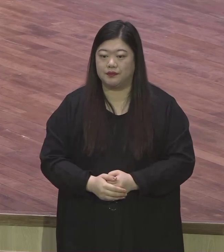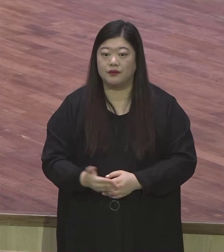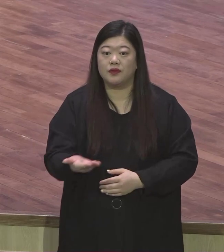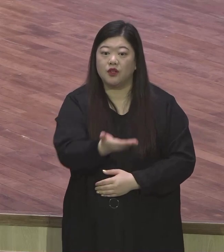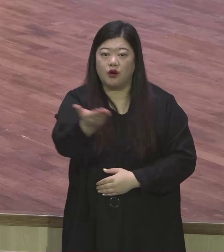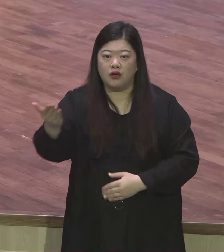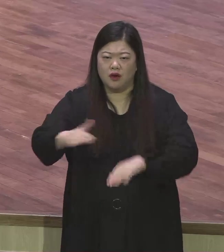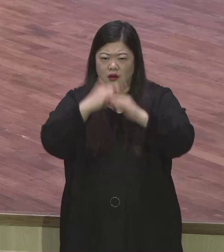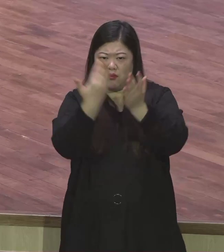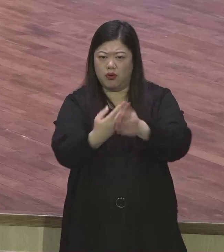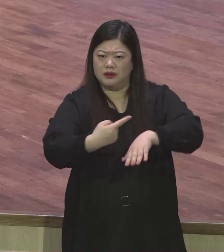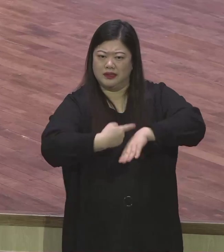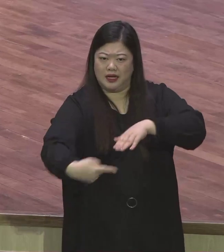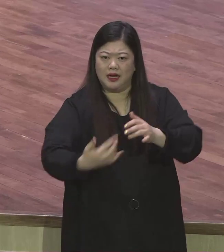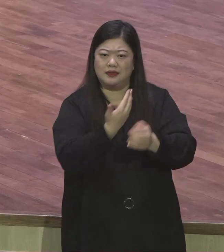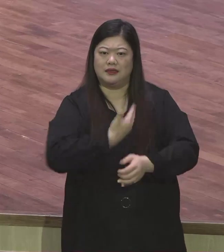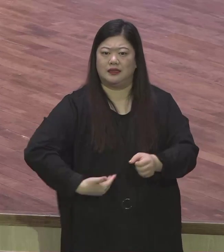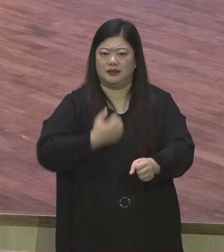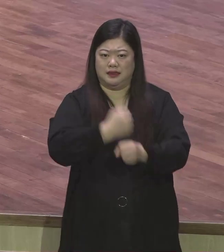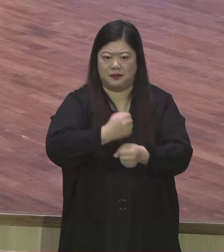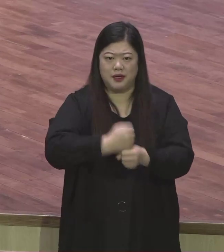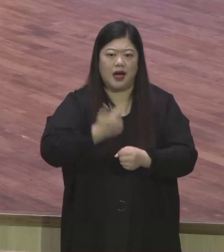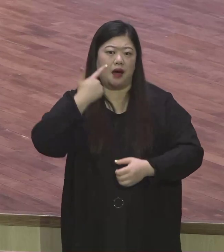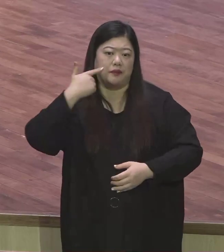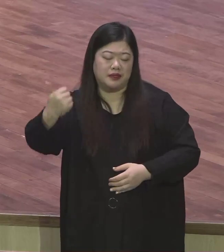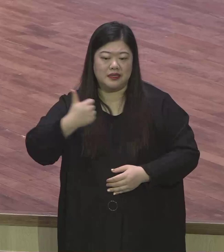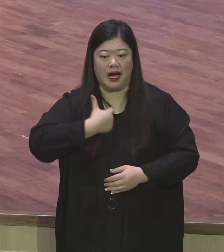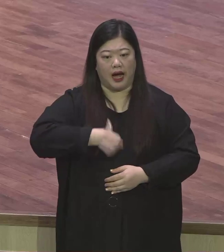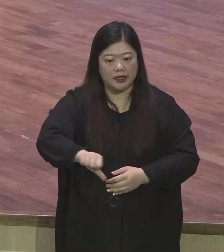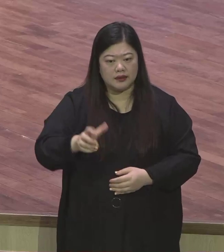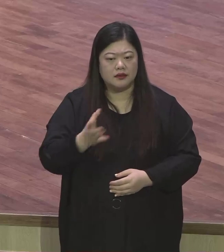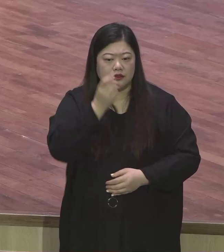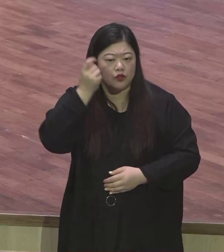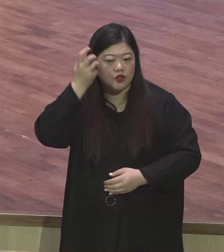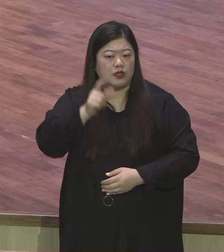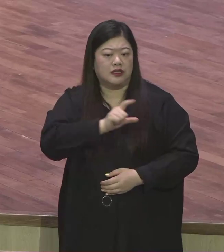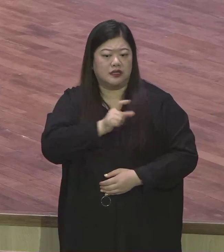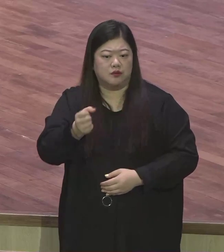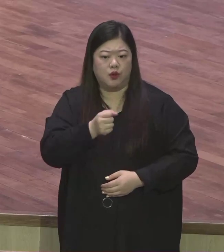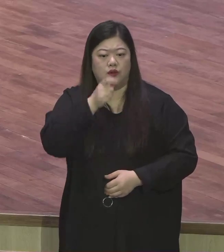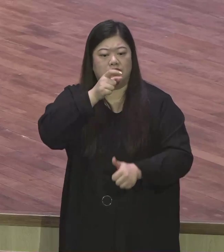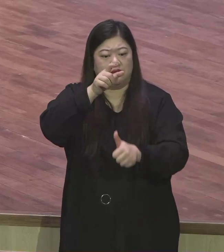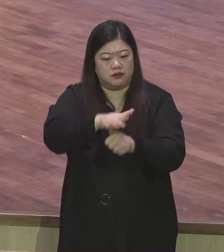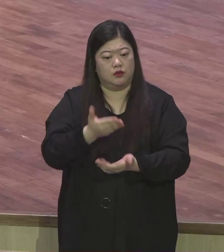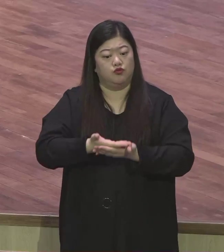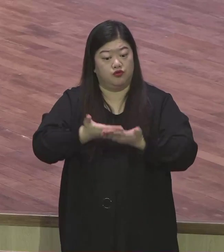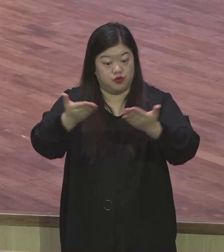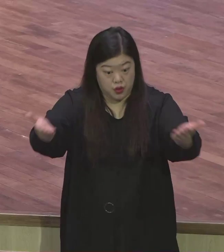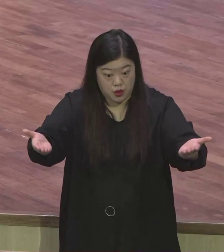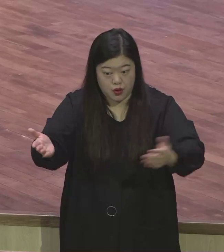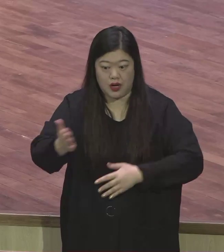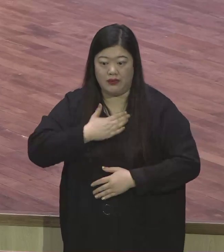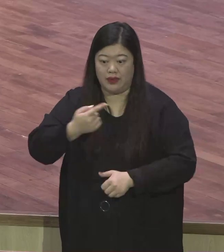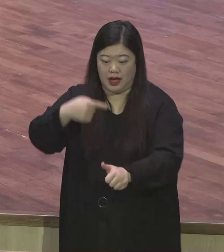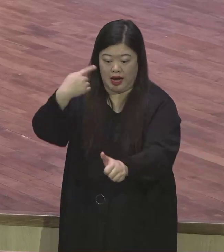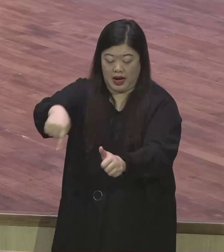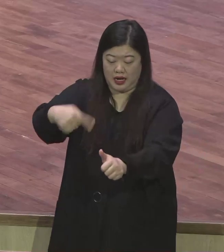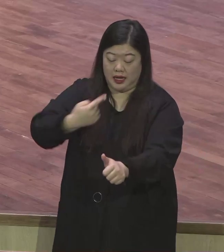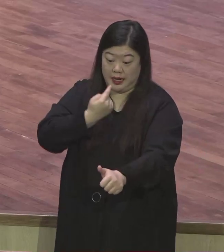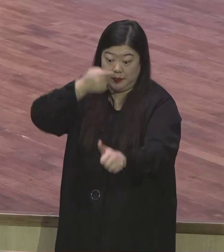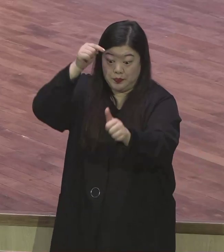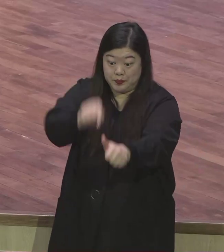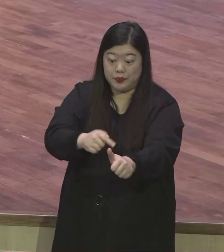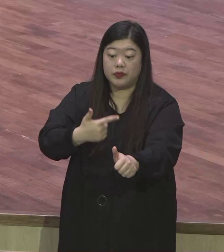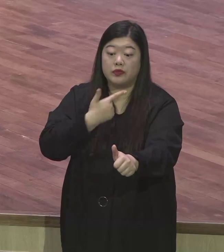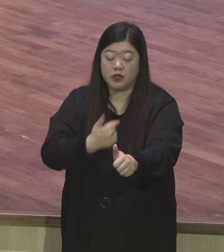모든 족속으로 제자를 삼아 아버지와 아들과 성령의 이름으로 세례를 주고 내가 너희에게 분부한 모든 것을 가르쳐